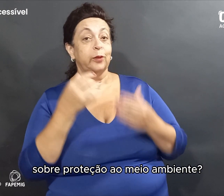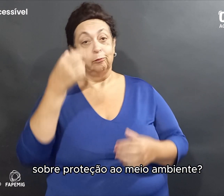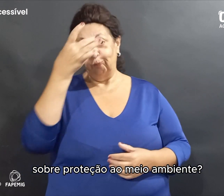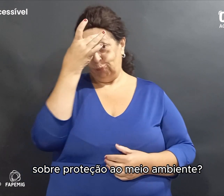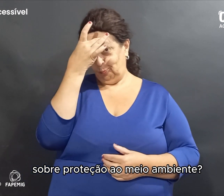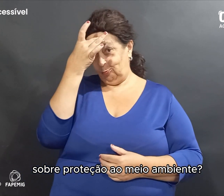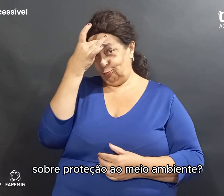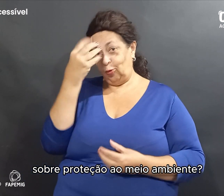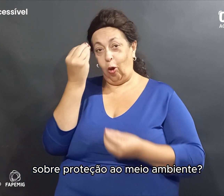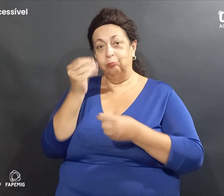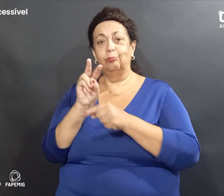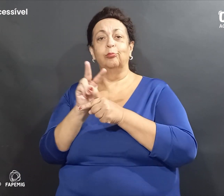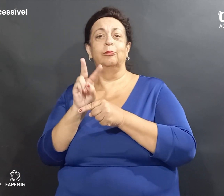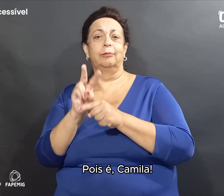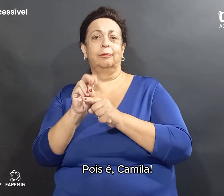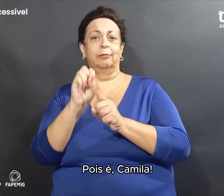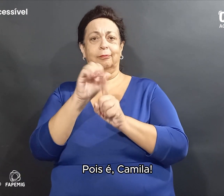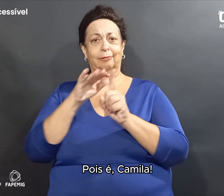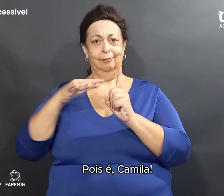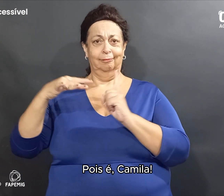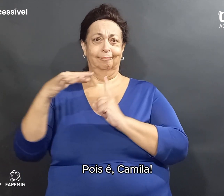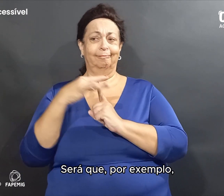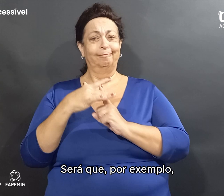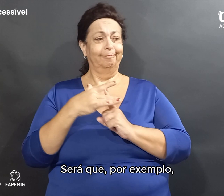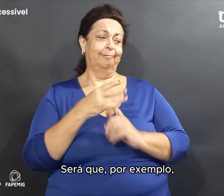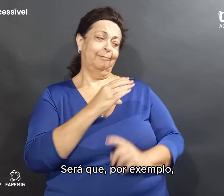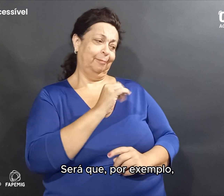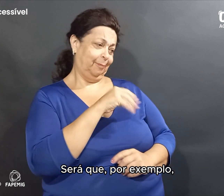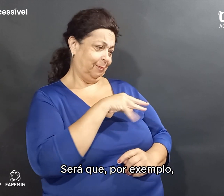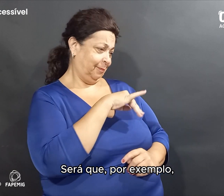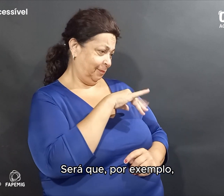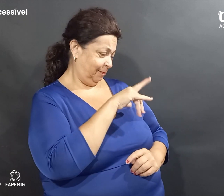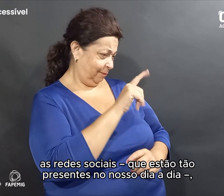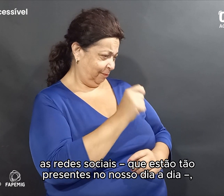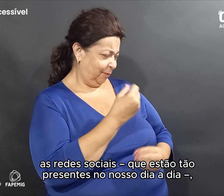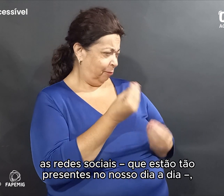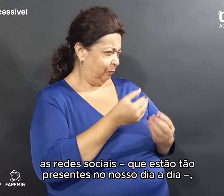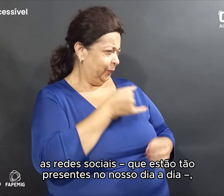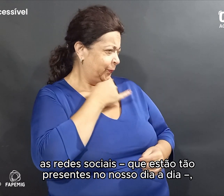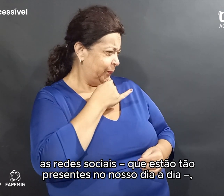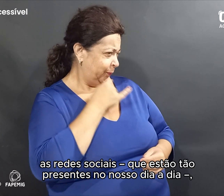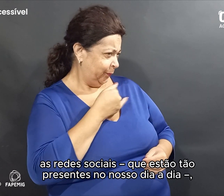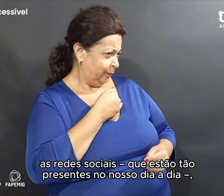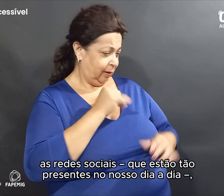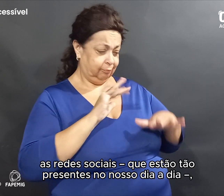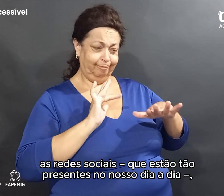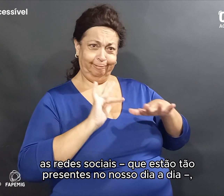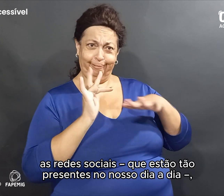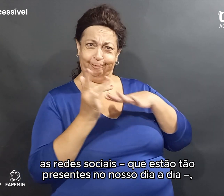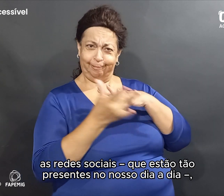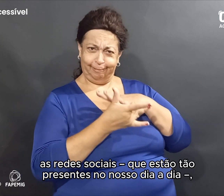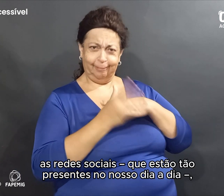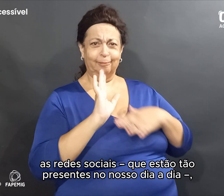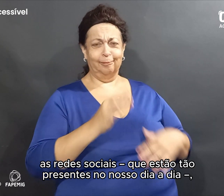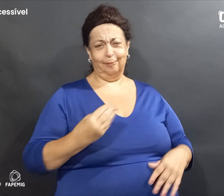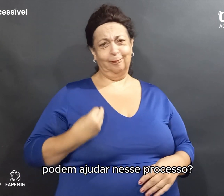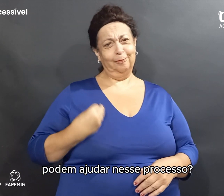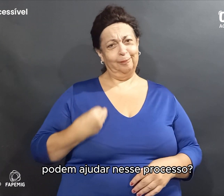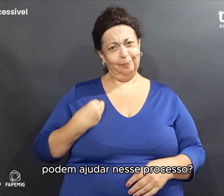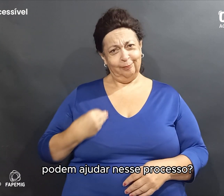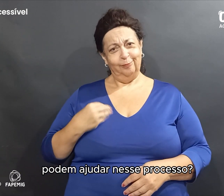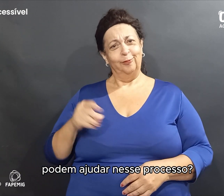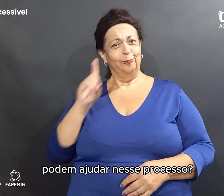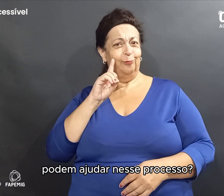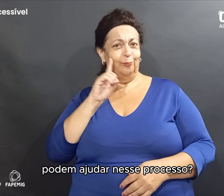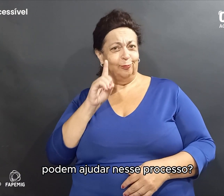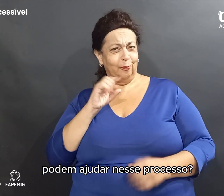sobre proteção ao meio ambiente? Pois é, Camila. Será que, por exemplo, as redes sociais, que estão tão presentes no nosso dia a dia,